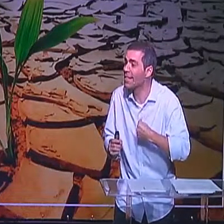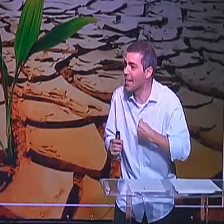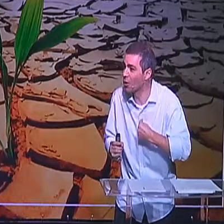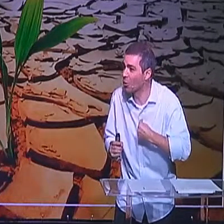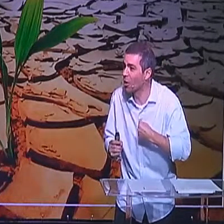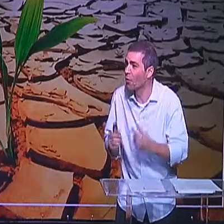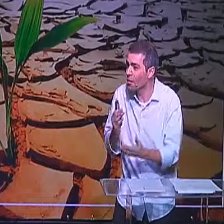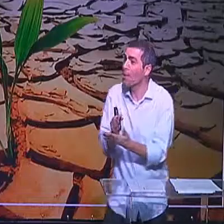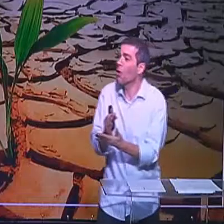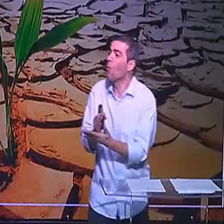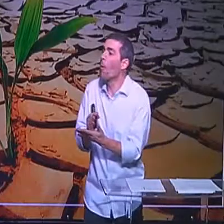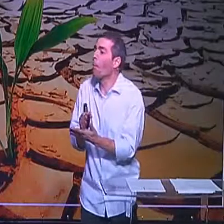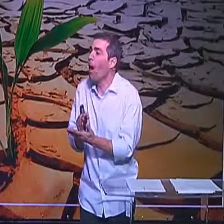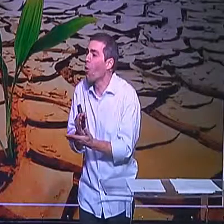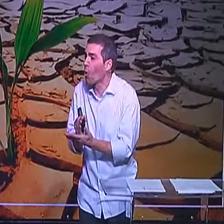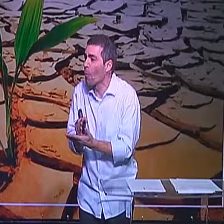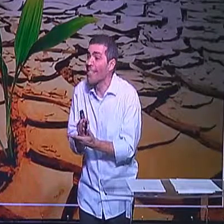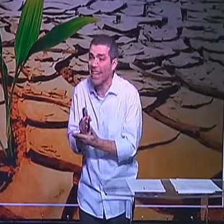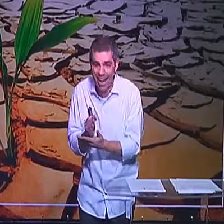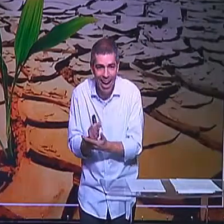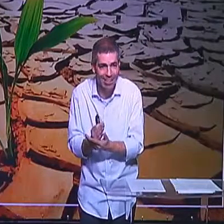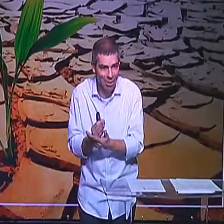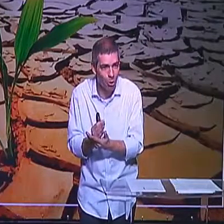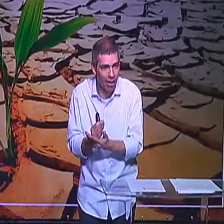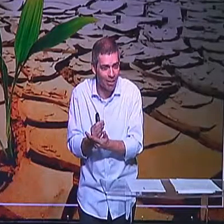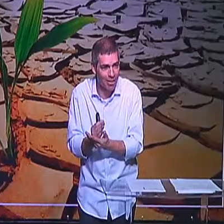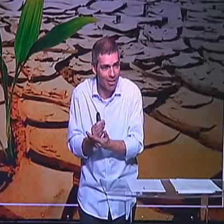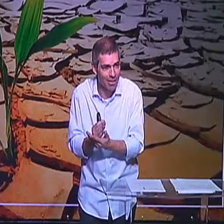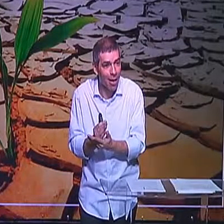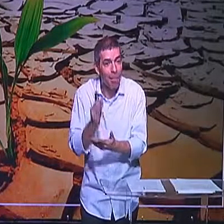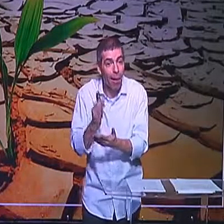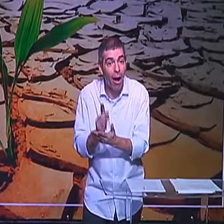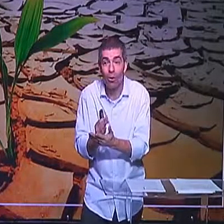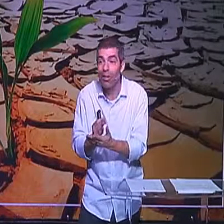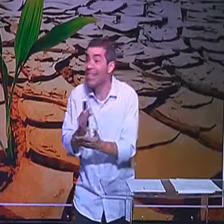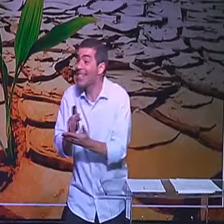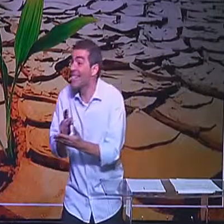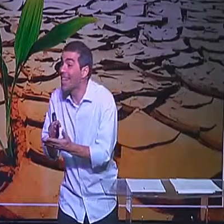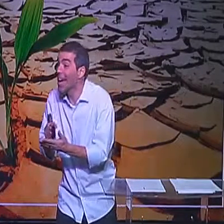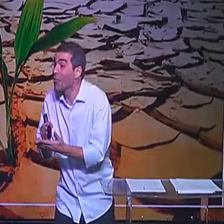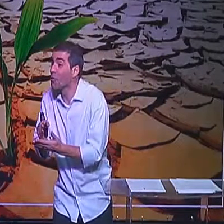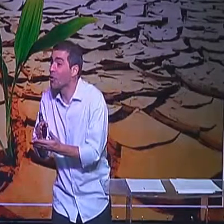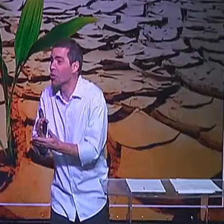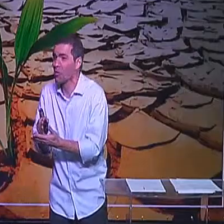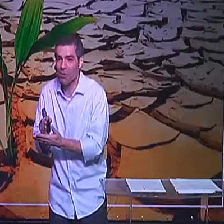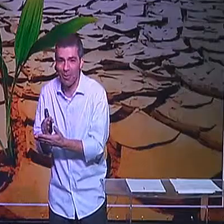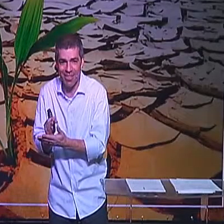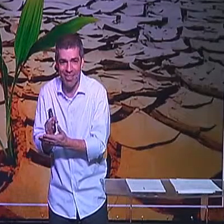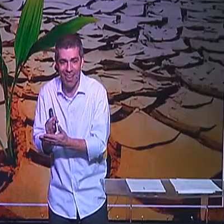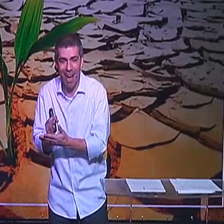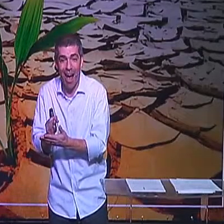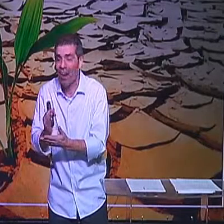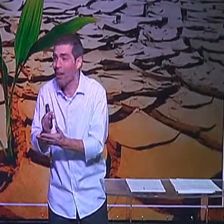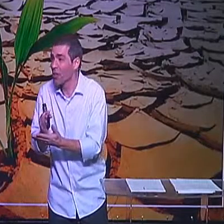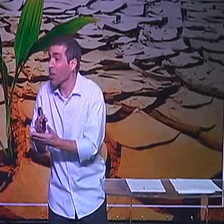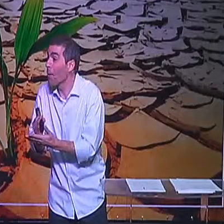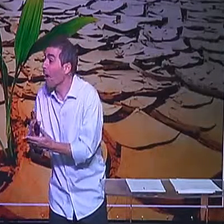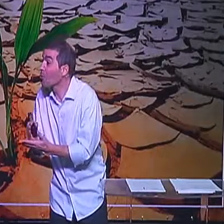senhor você lembra como paulo começa a carta de romanos paulo servo de jesus